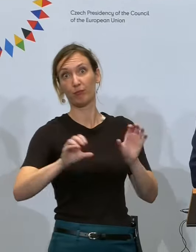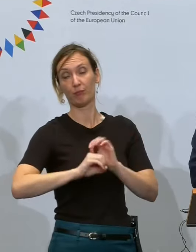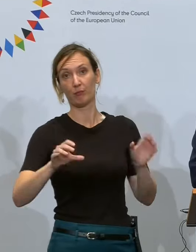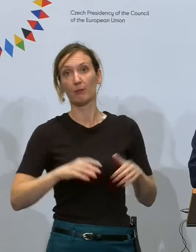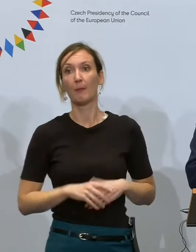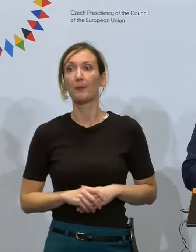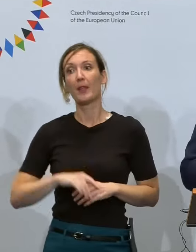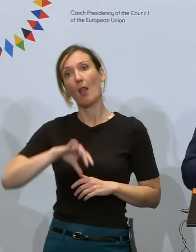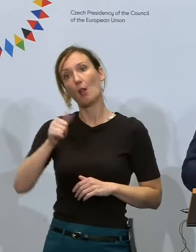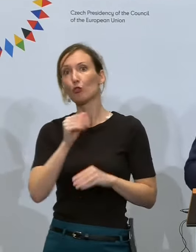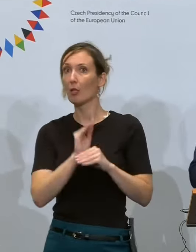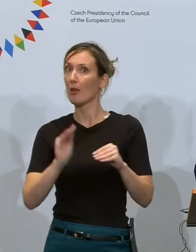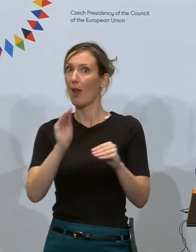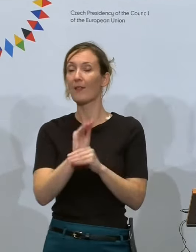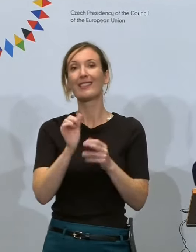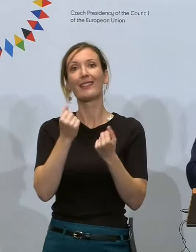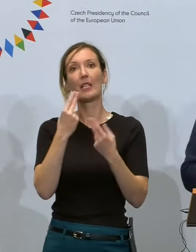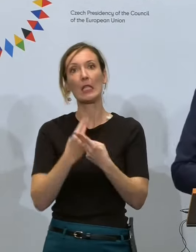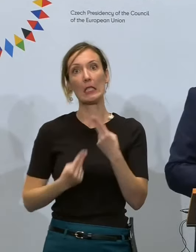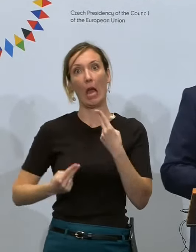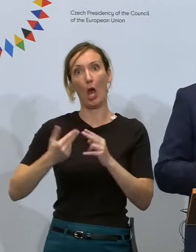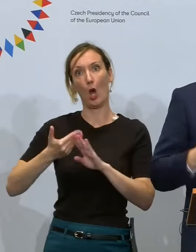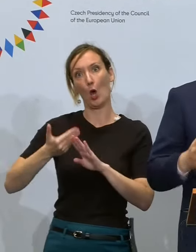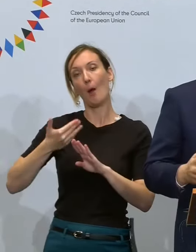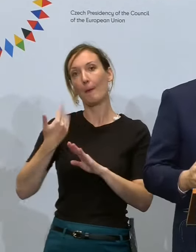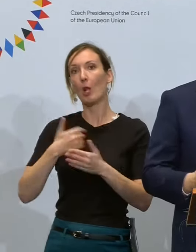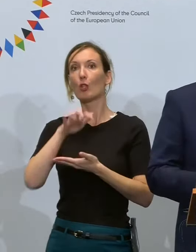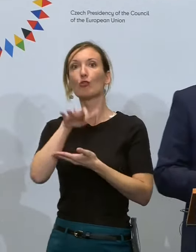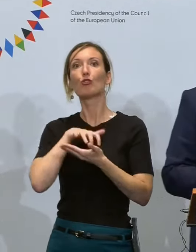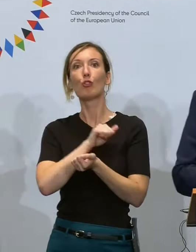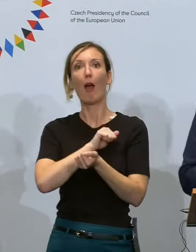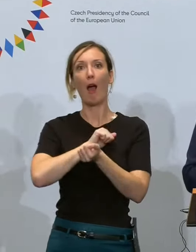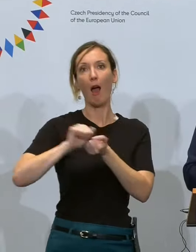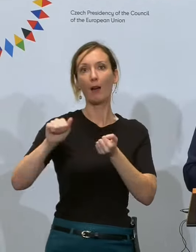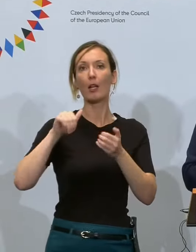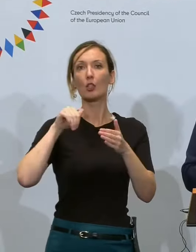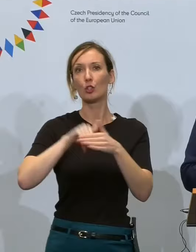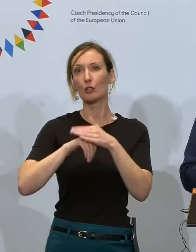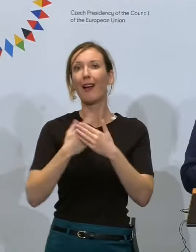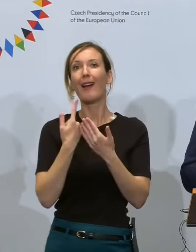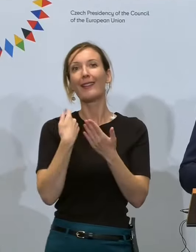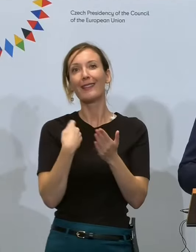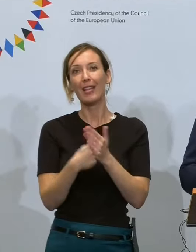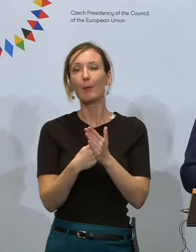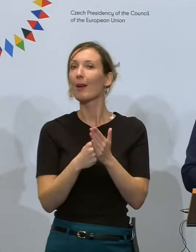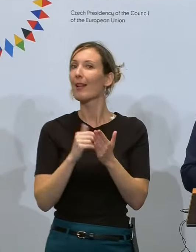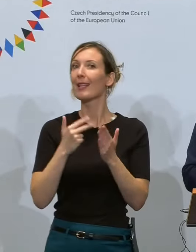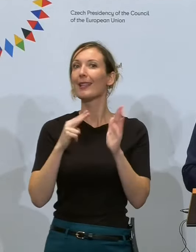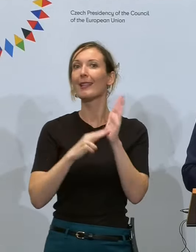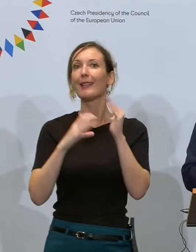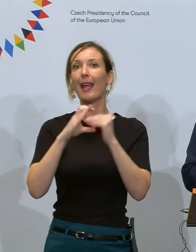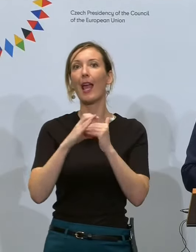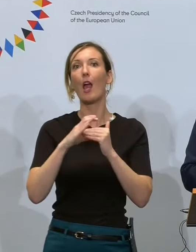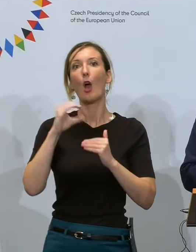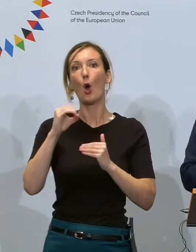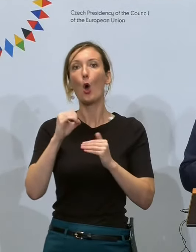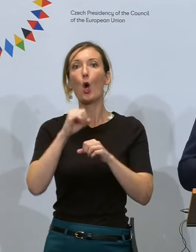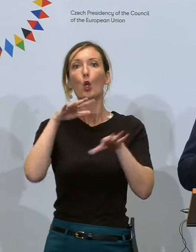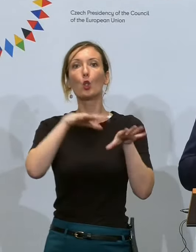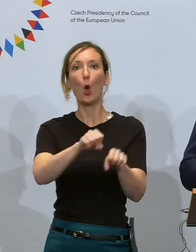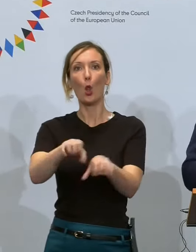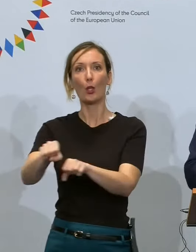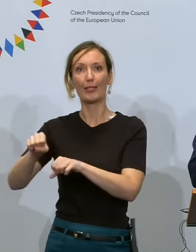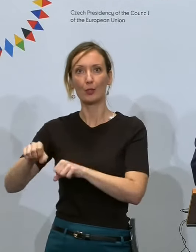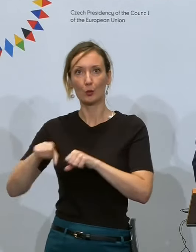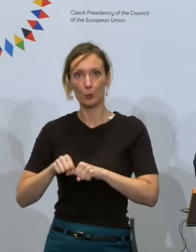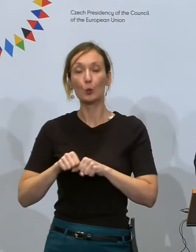taková perlička, já jsem na jaře vydal článek o ruském neokolonialismu, tam vyšel celé řadě médií v Africe, tam jsem